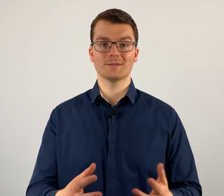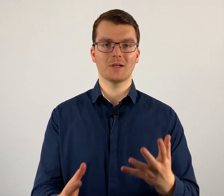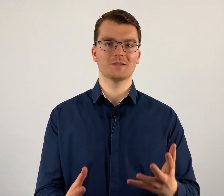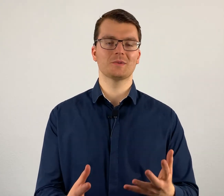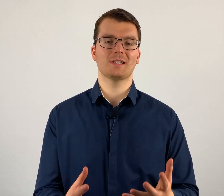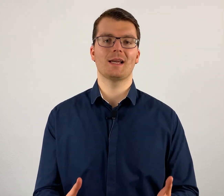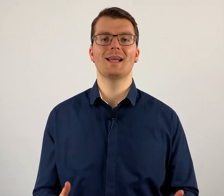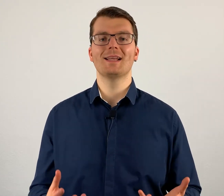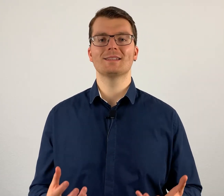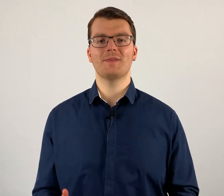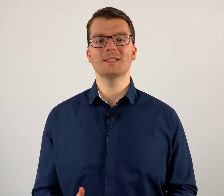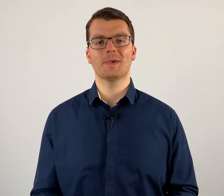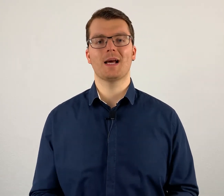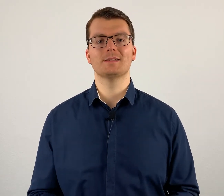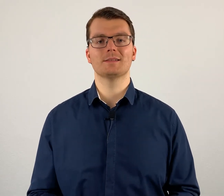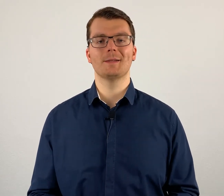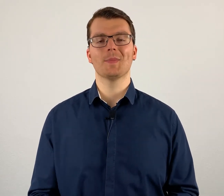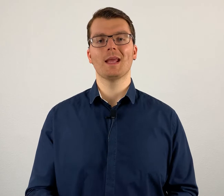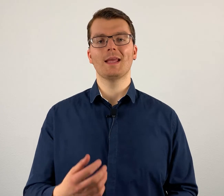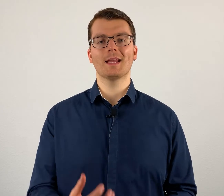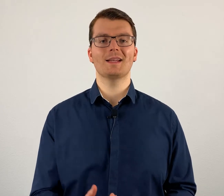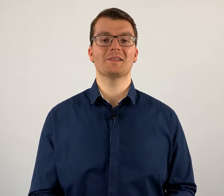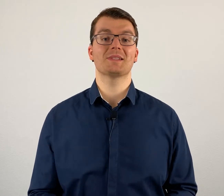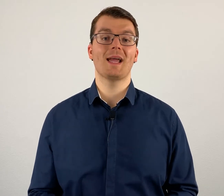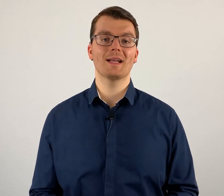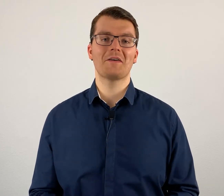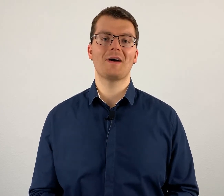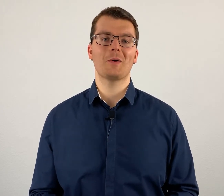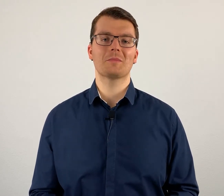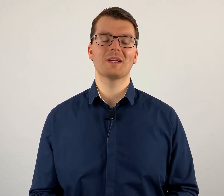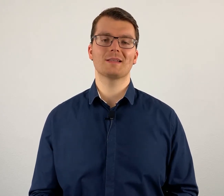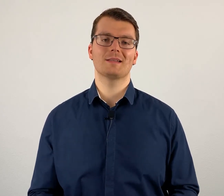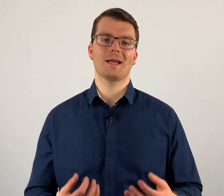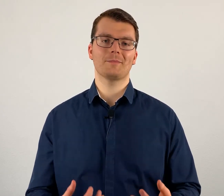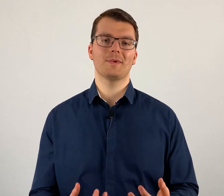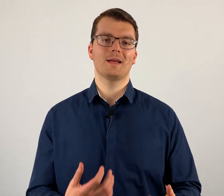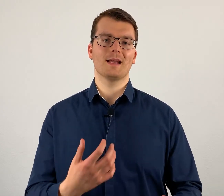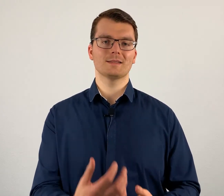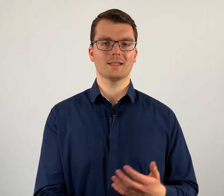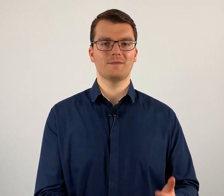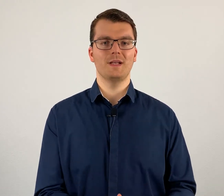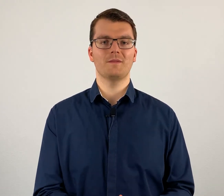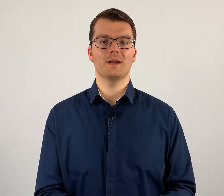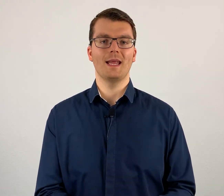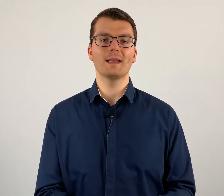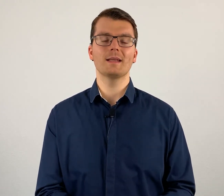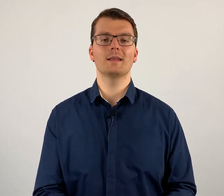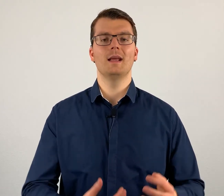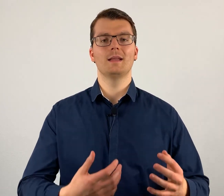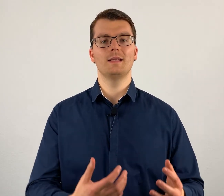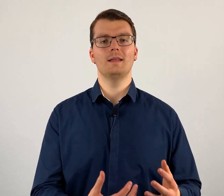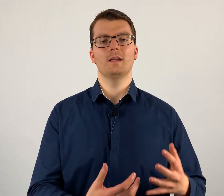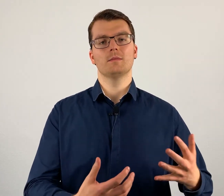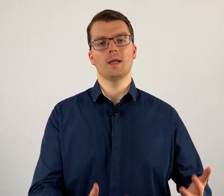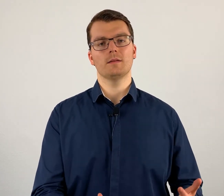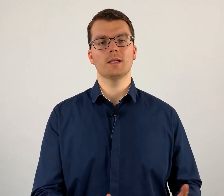soll das so sein. Das weiß man alles nicht. Ich kann das aus eigener Erfahrung berichten. Ich habe ganz, ganz viele Klientinnen, die die